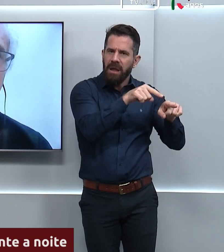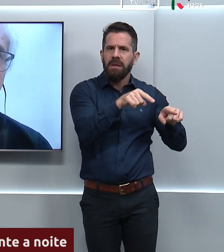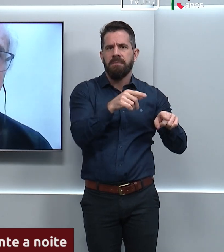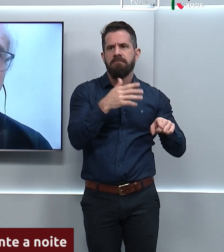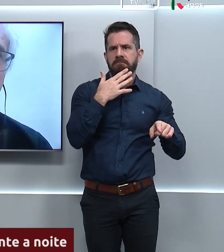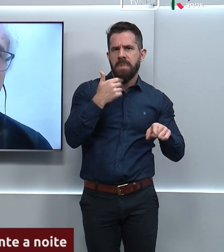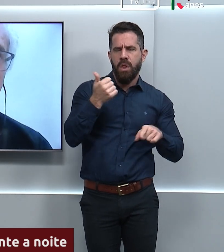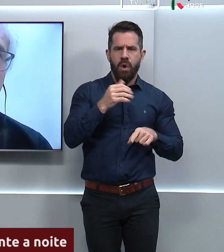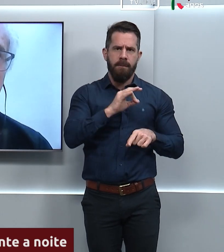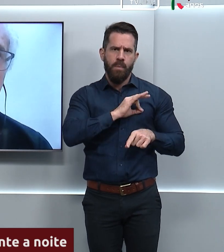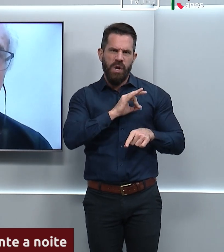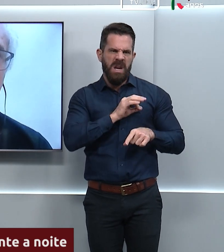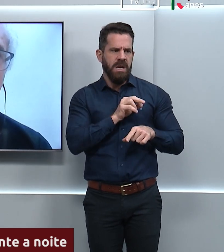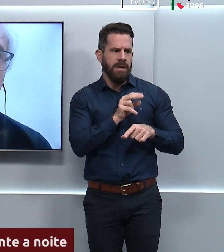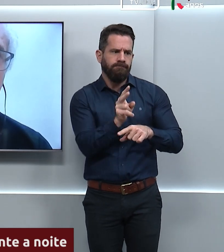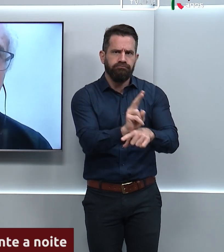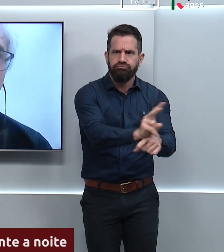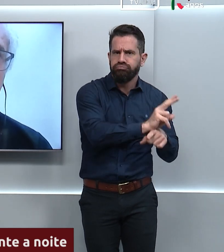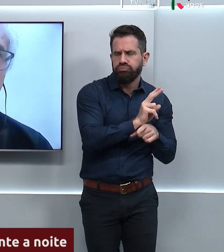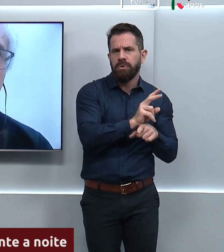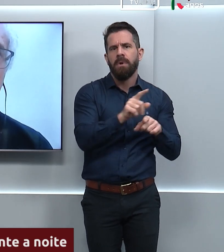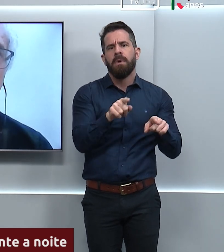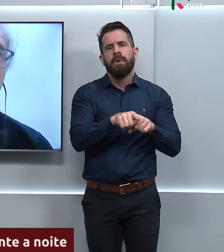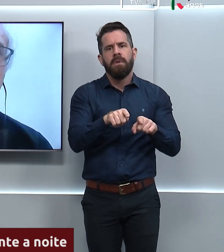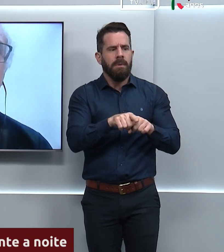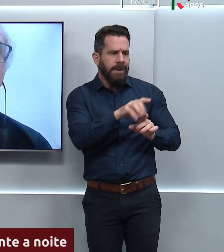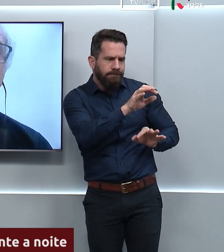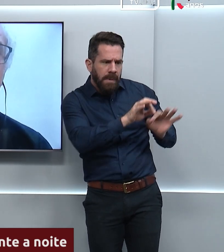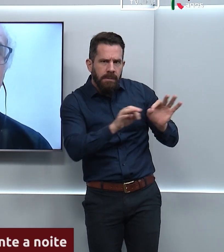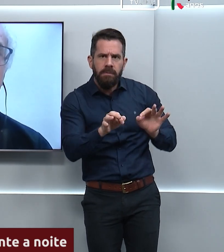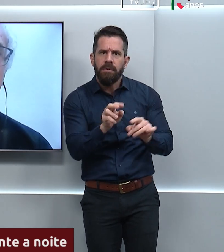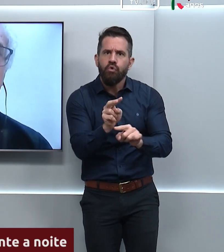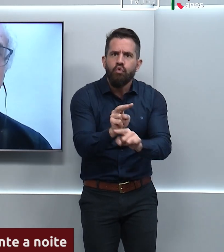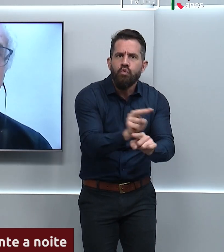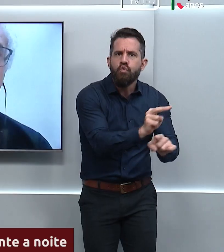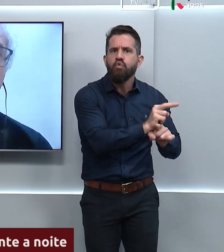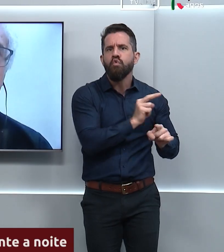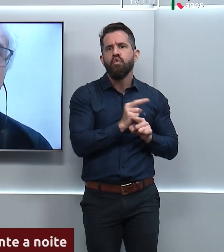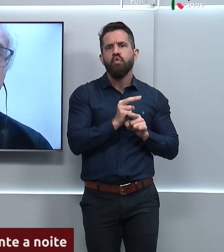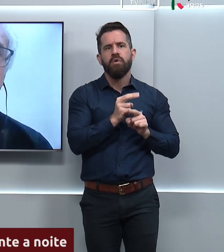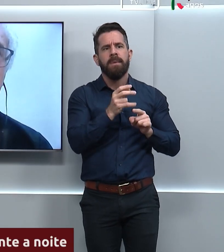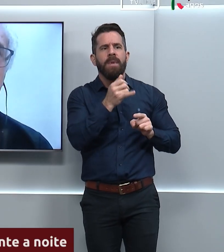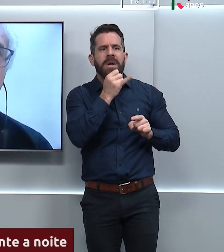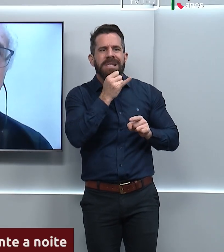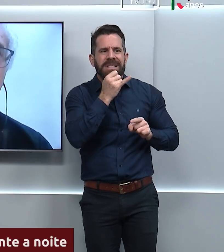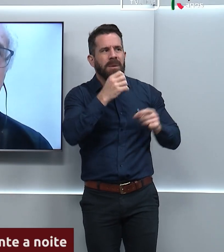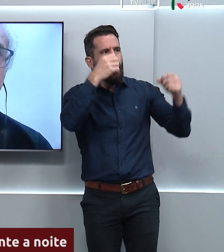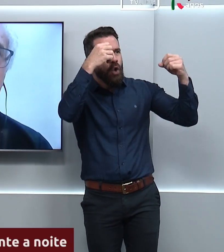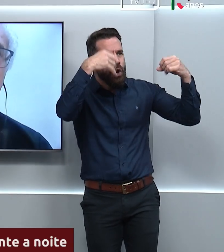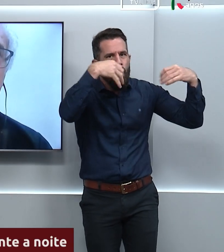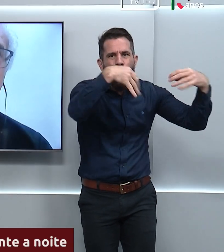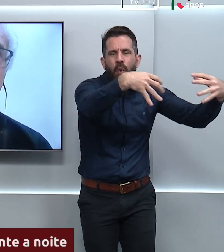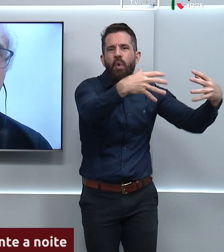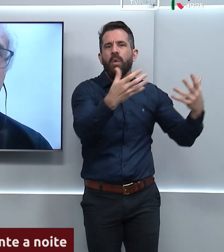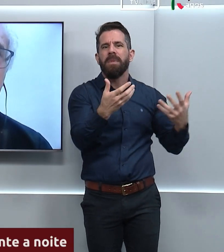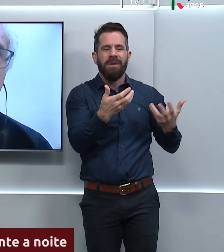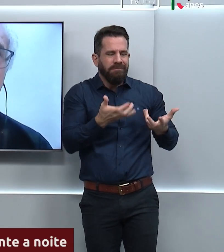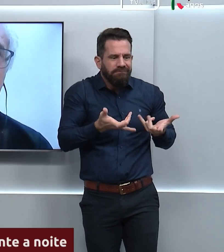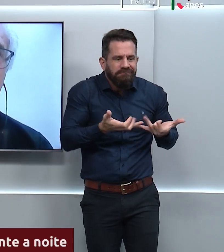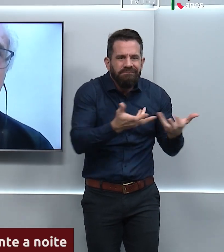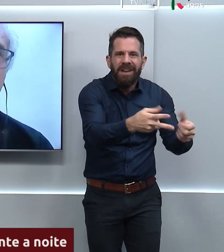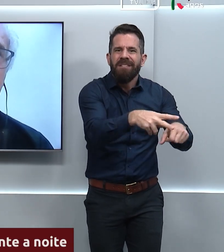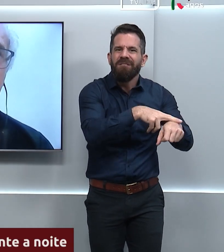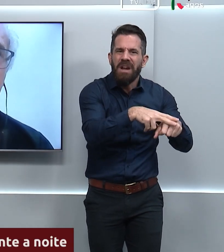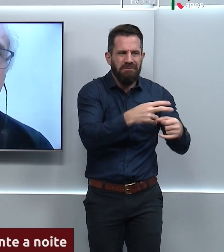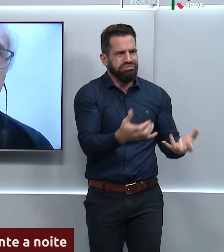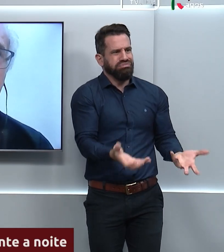cuidar muitas vezes do mato que fica alto, em alguns lugares, fechar certos acessos a esses parques que às vezes